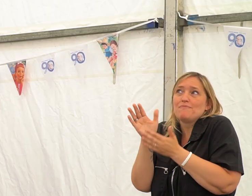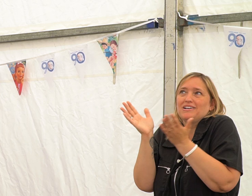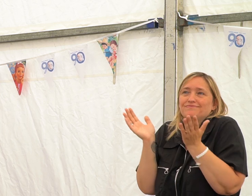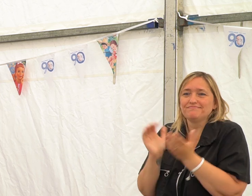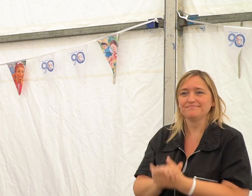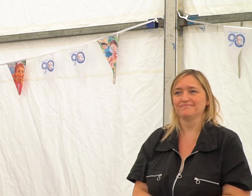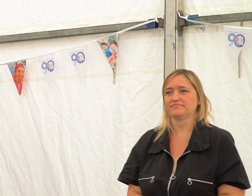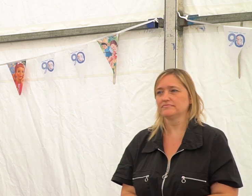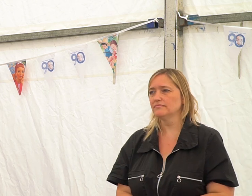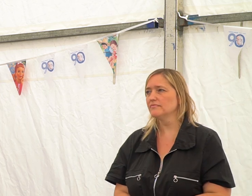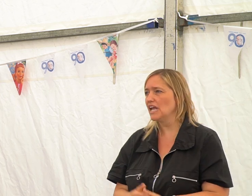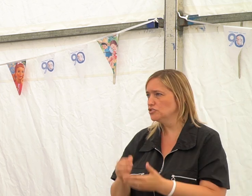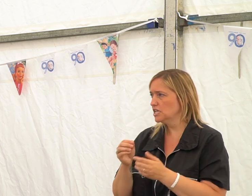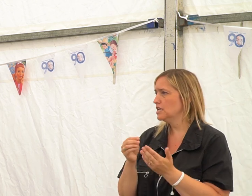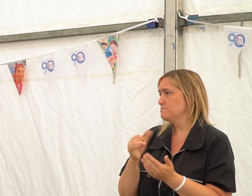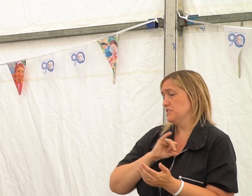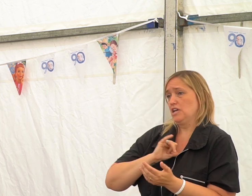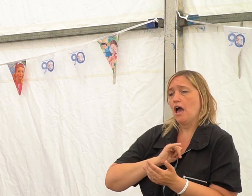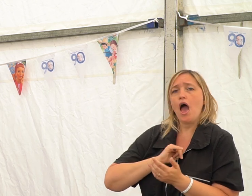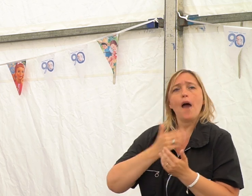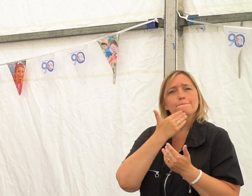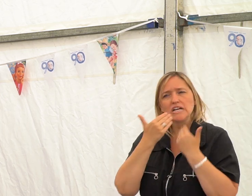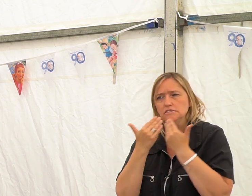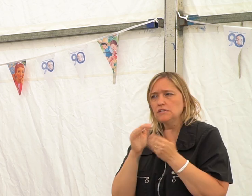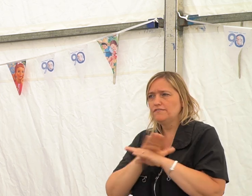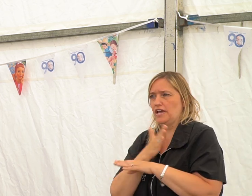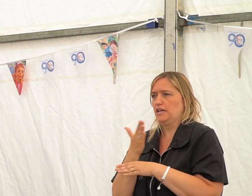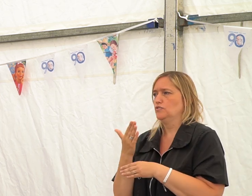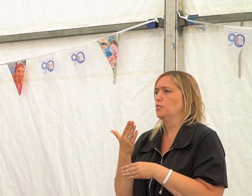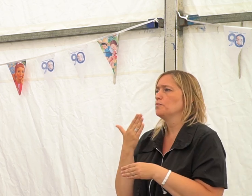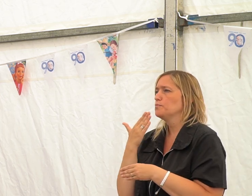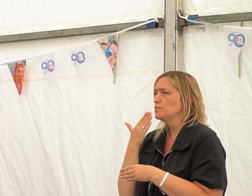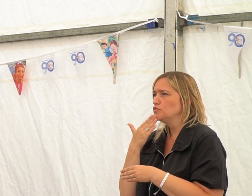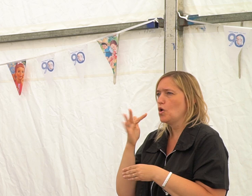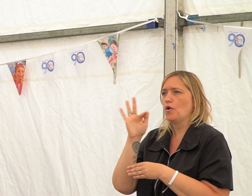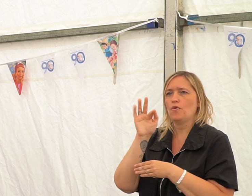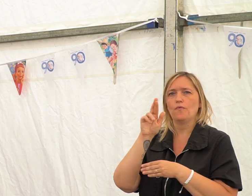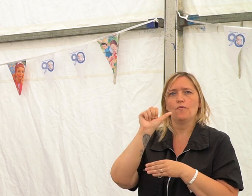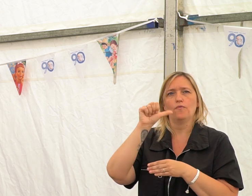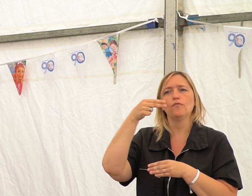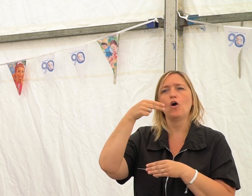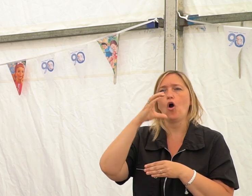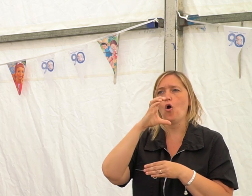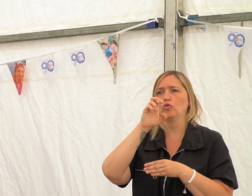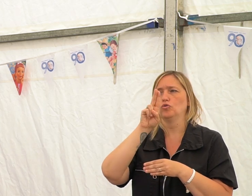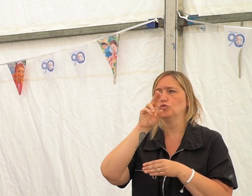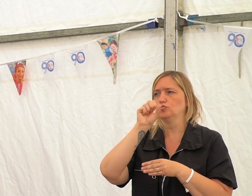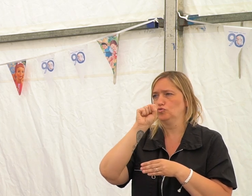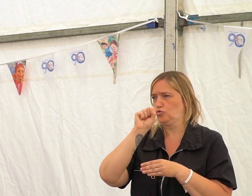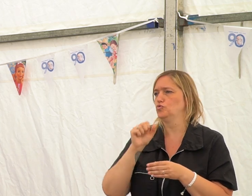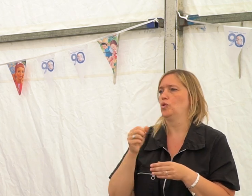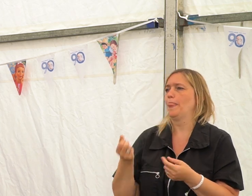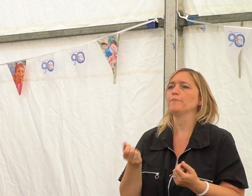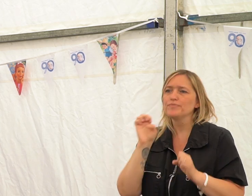quelques remerciements à faire. Alors d'abord remercier M. Franceux, mon prédécesseur, parce que c'est vrai que le Centre